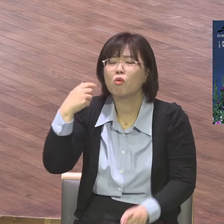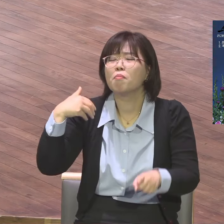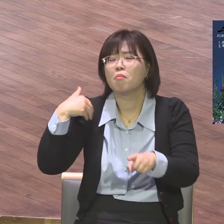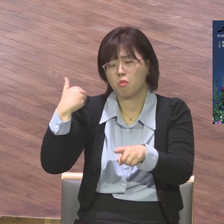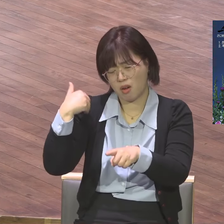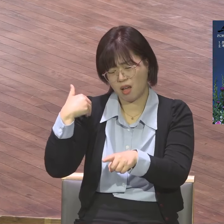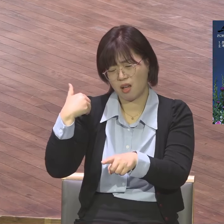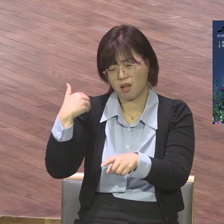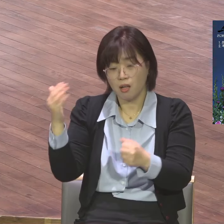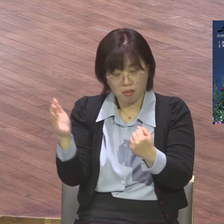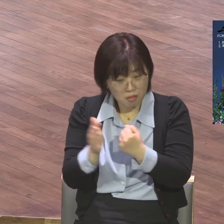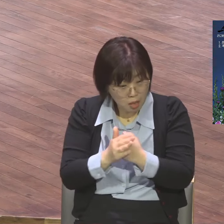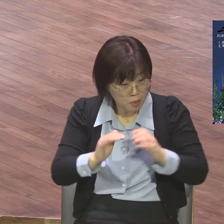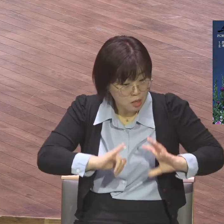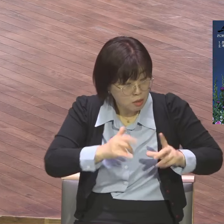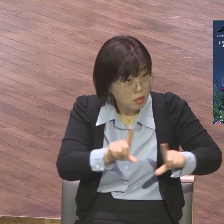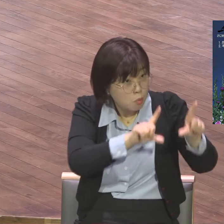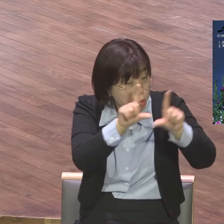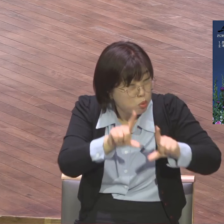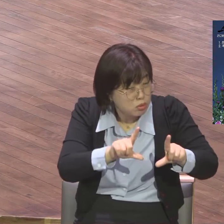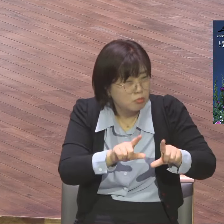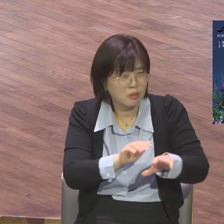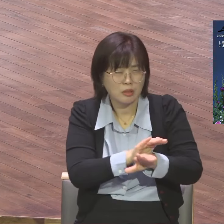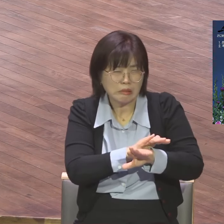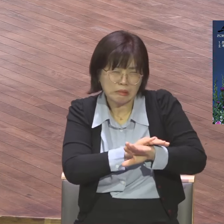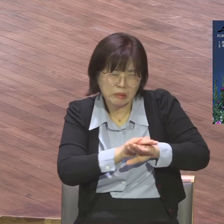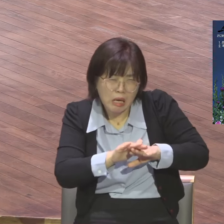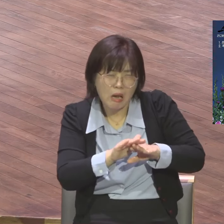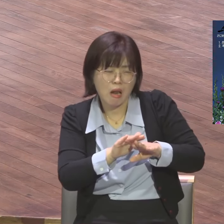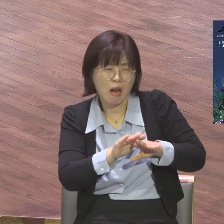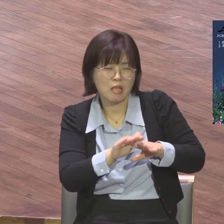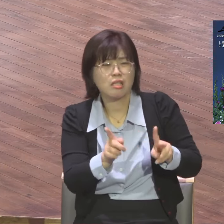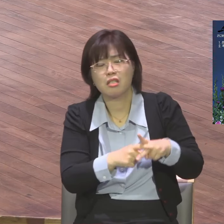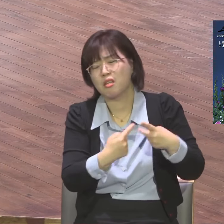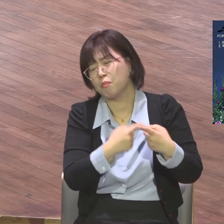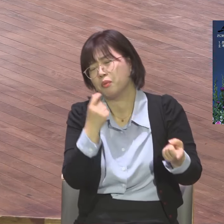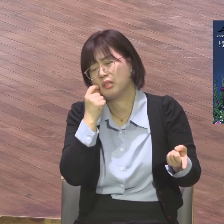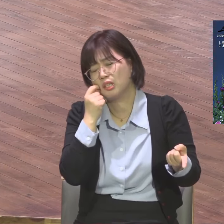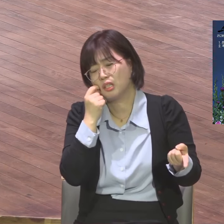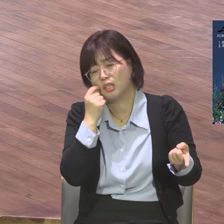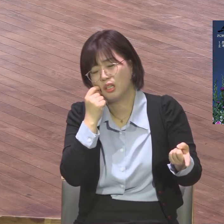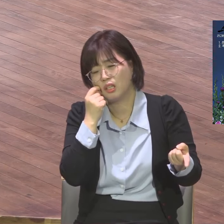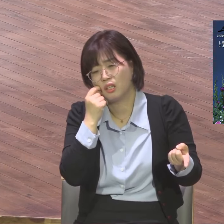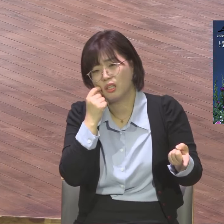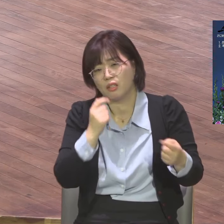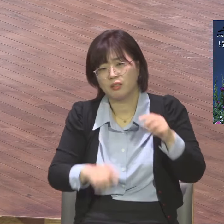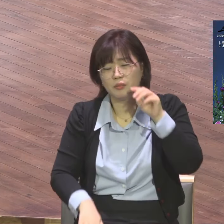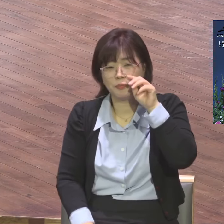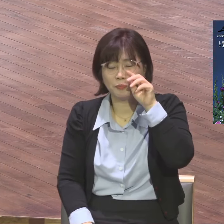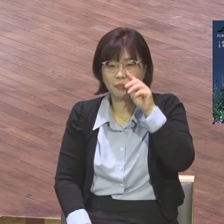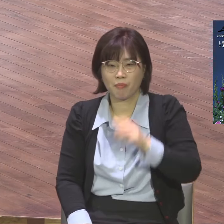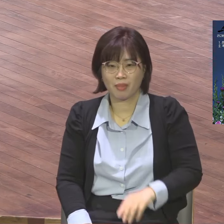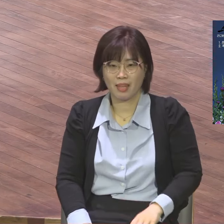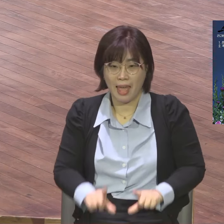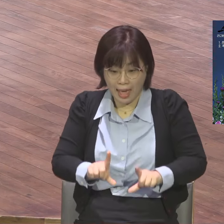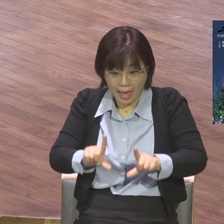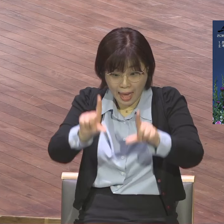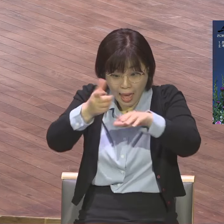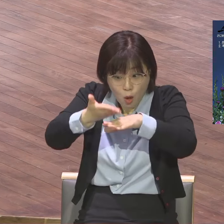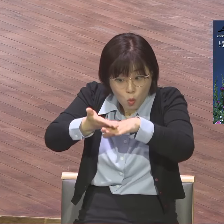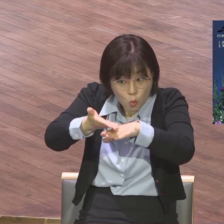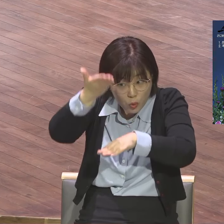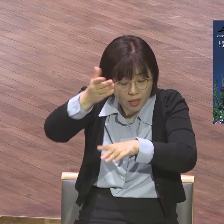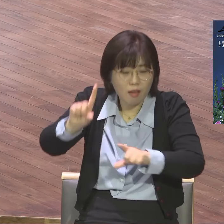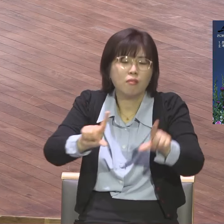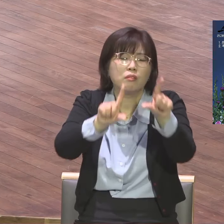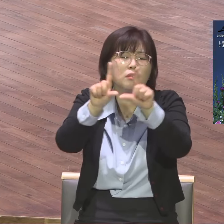해석을 제대로 하는데 문제가 사건 생기면 해석을 제대로 하는데 그렇다면 해 위의 삶이 뭐냐 그랬어.